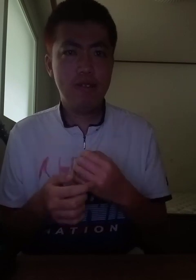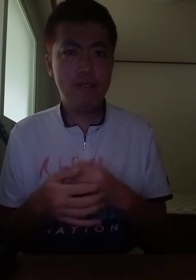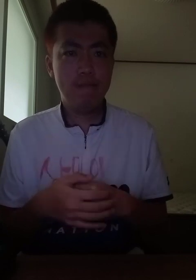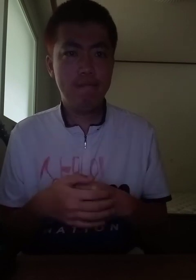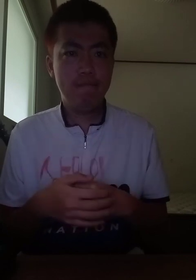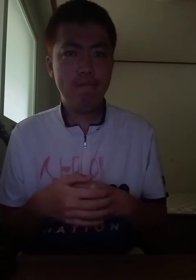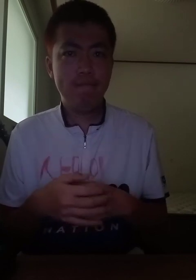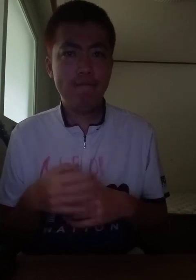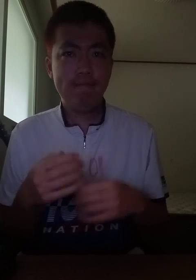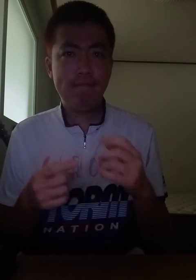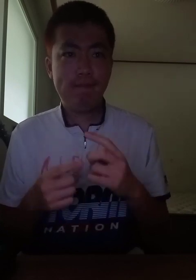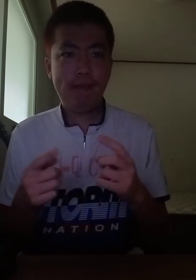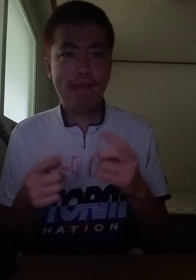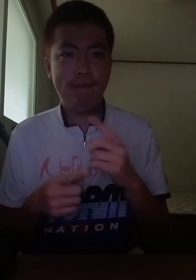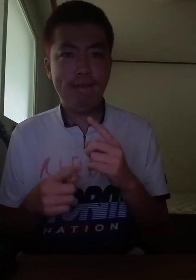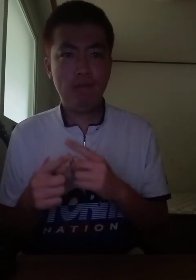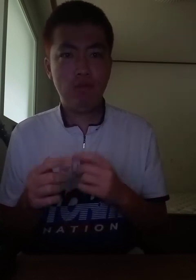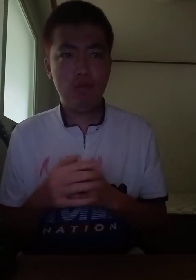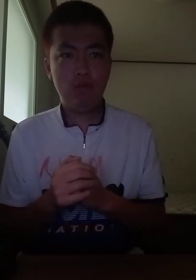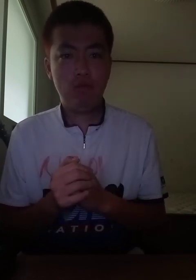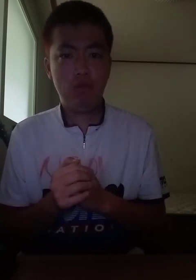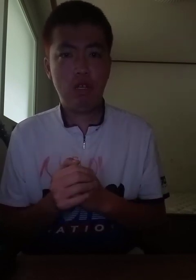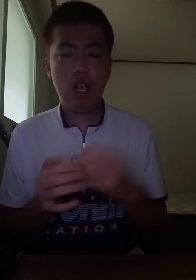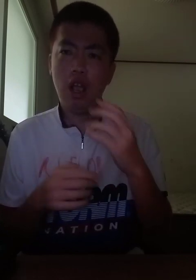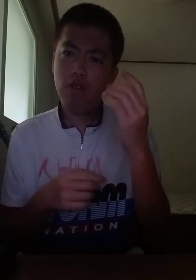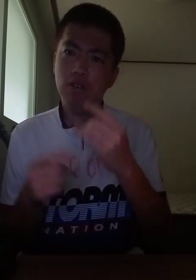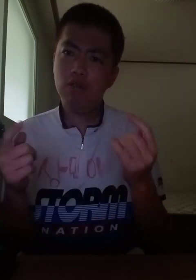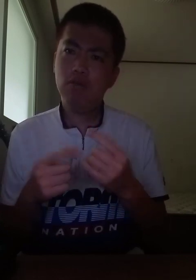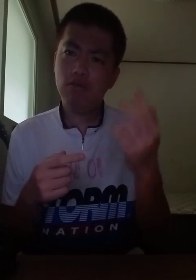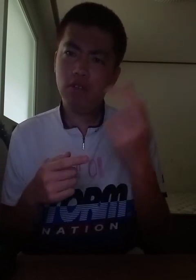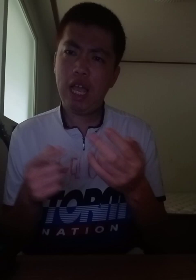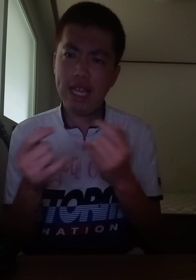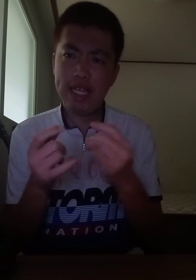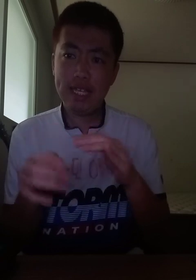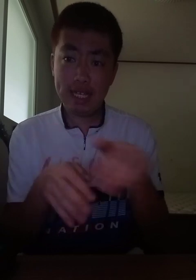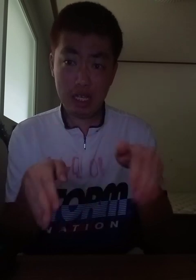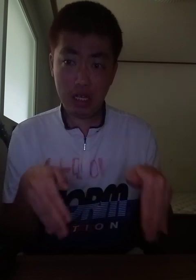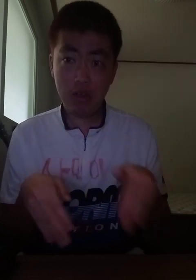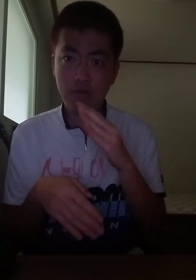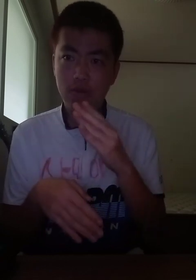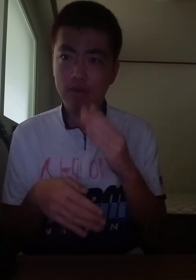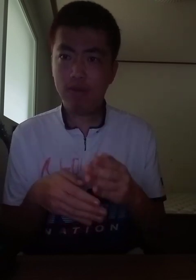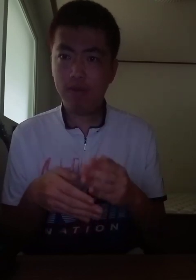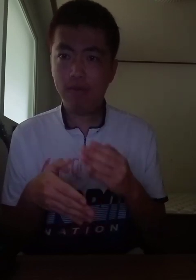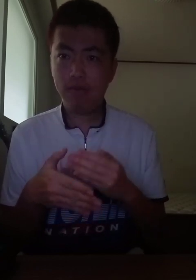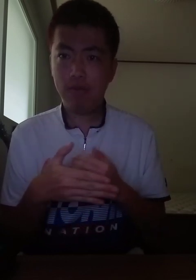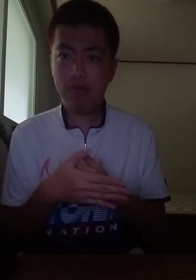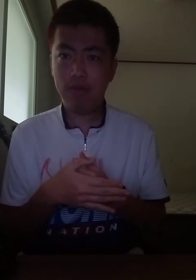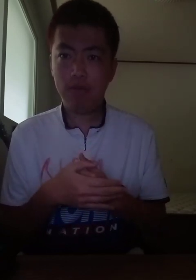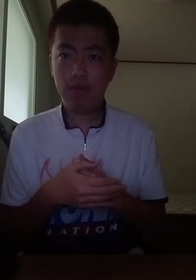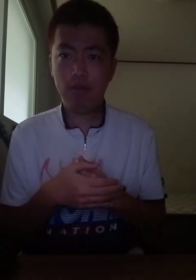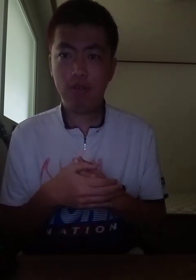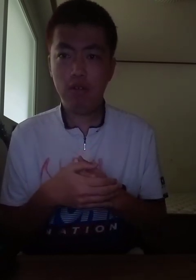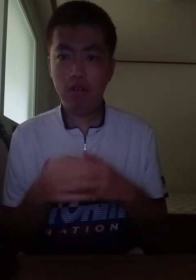건데 않더라고. 학부모와 학교 측은 군청에 인도를 만들어달라고 부탁했습니다. 도로를 조금 이렇게 전체적으로 미는